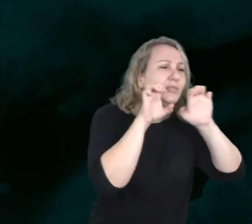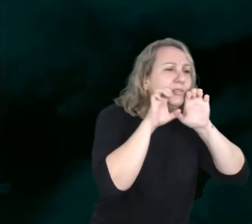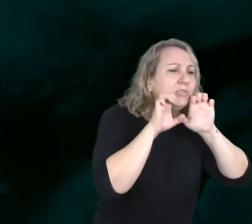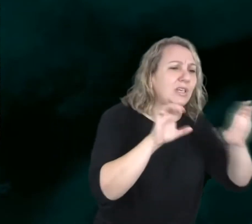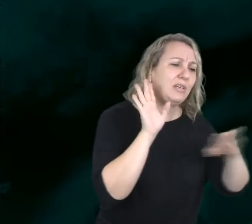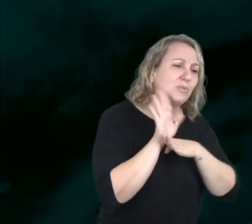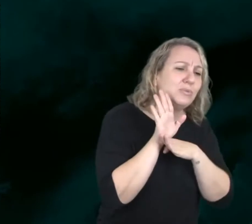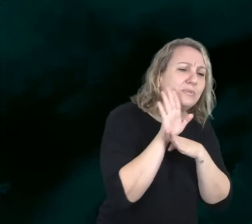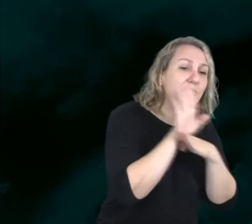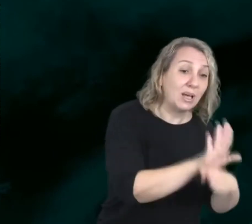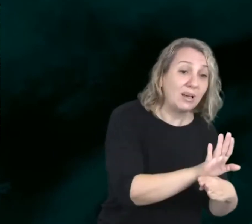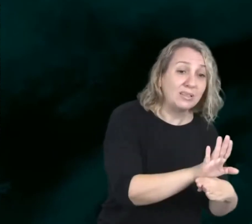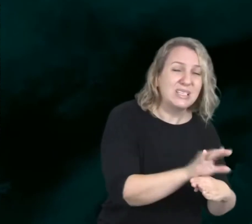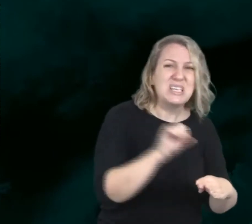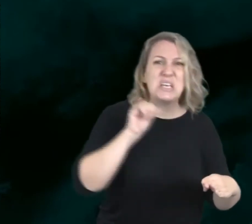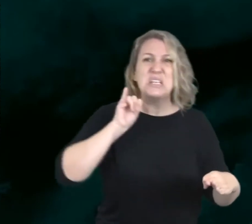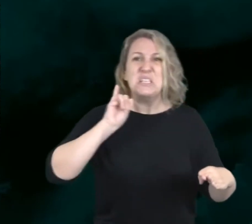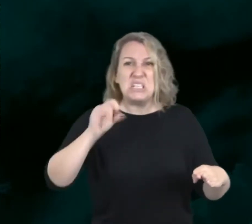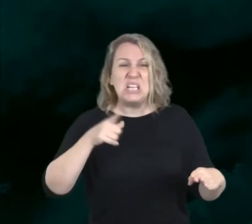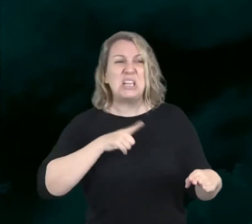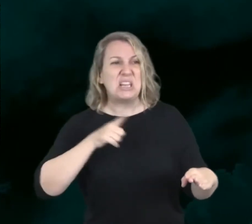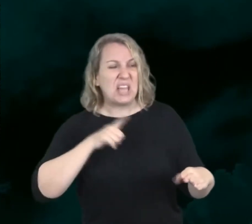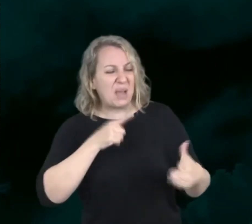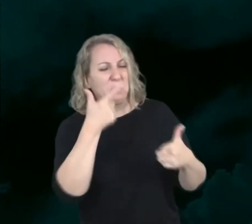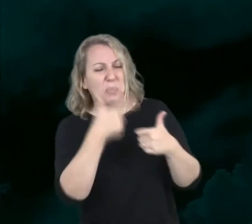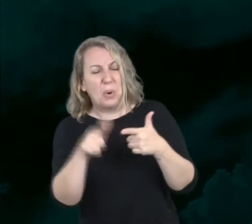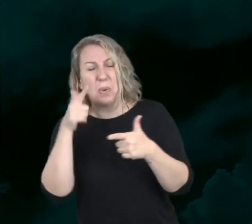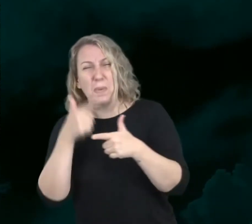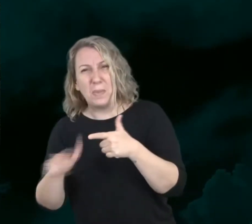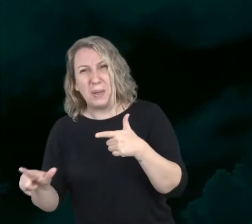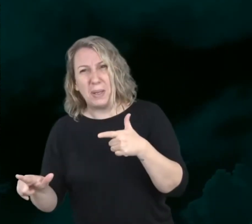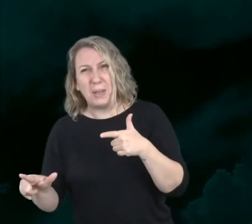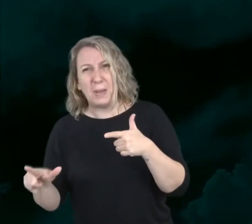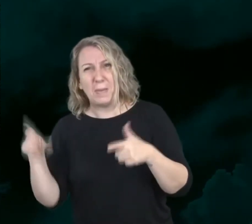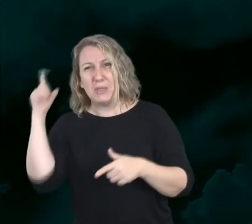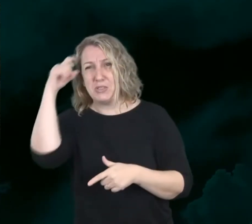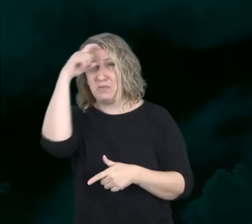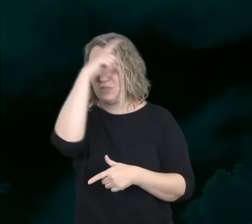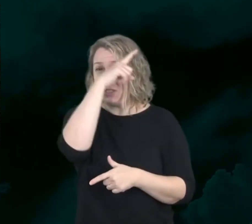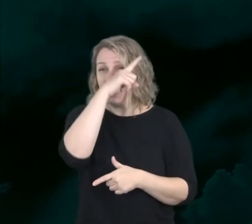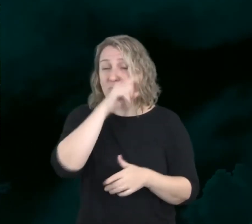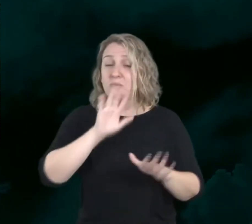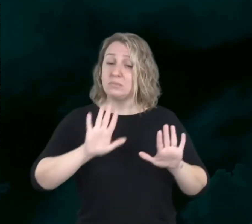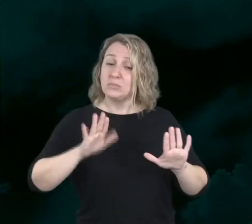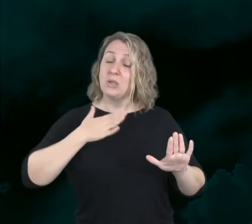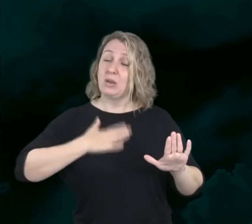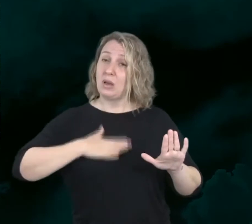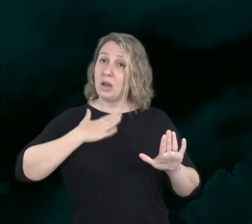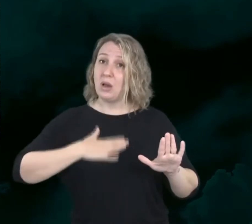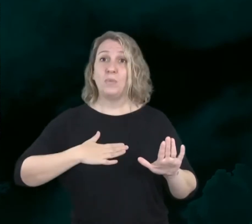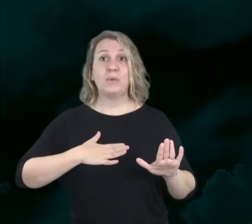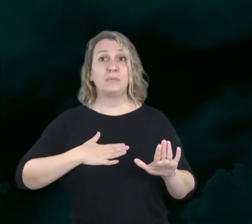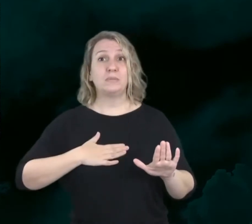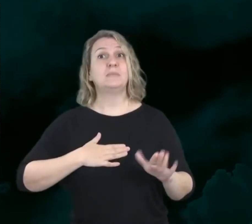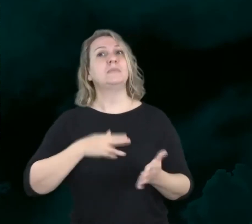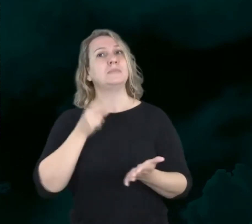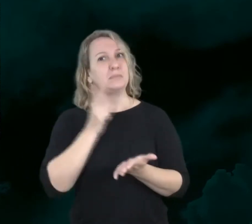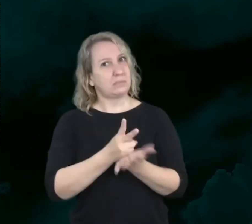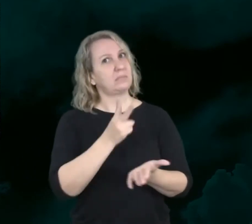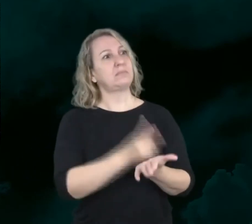aborrecimentos. Meus queridos irmãos, nós vamos edificar a igreja, nós vamos levar muitas pessoas a se reconectarem com